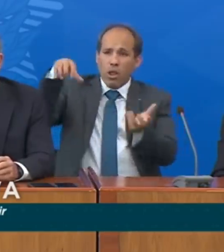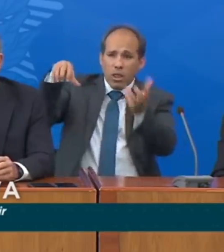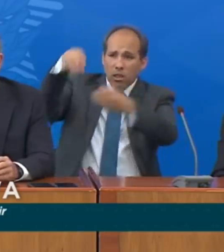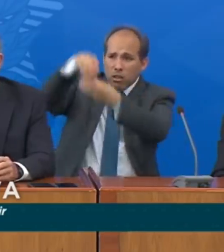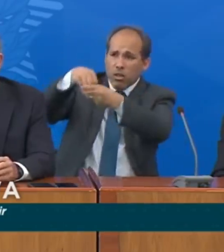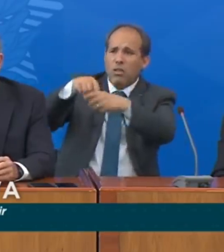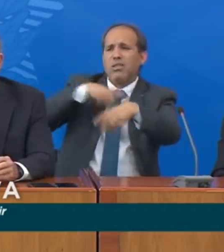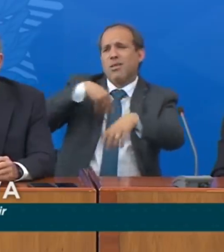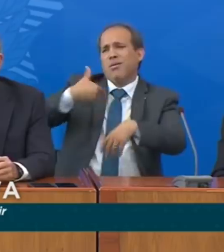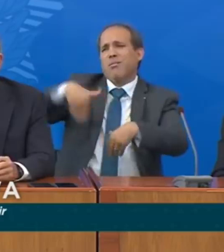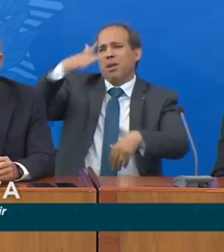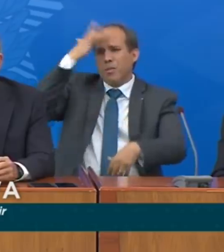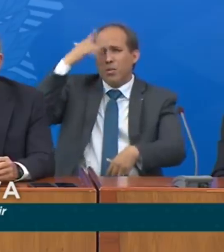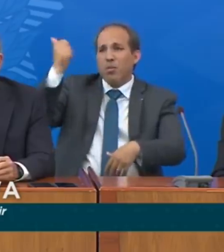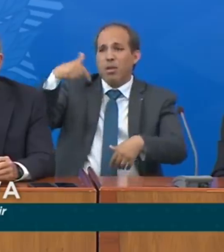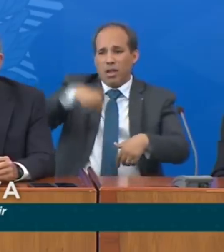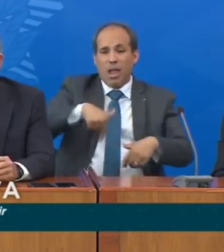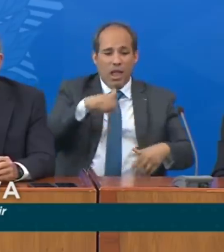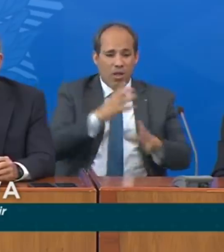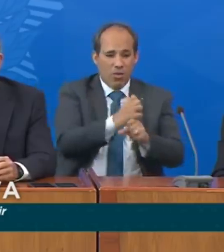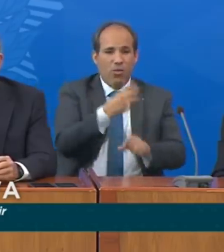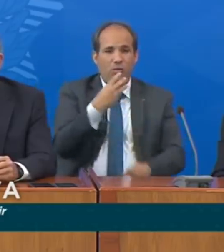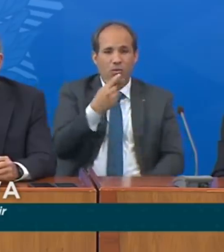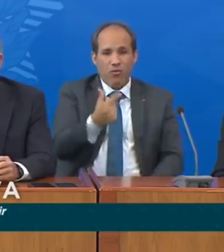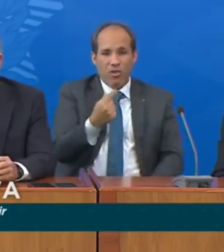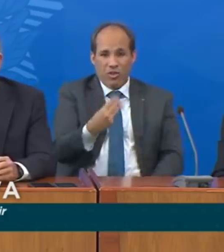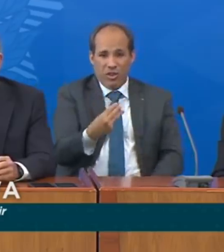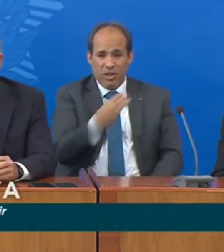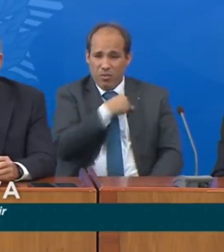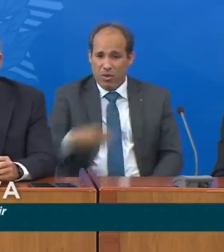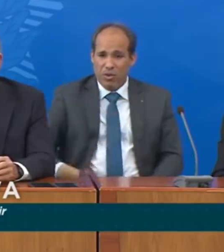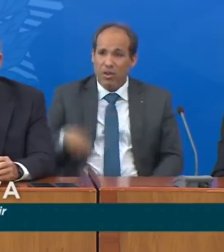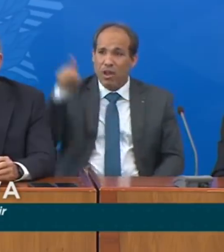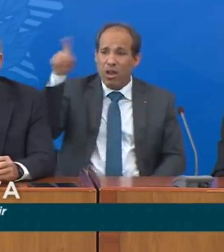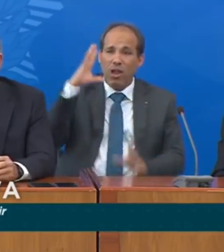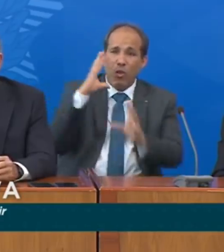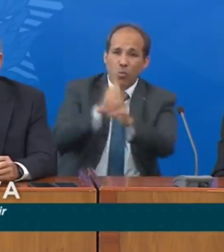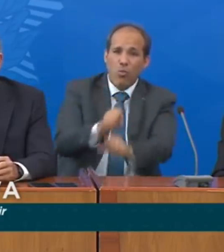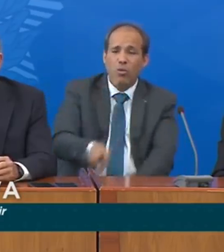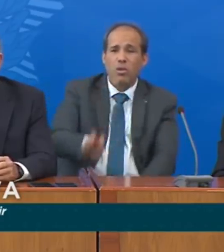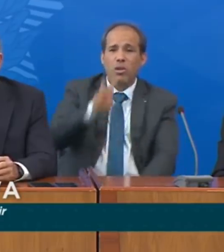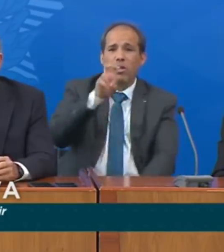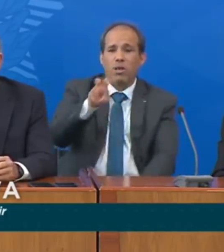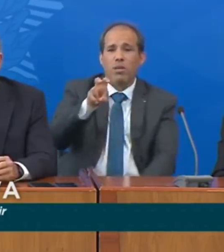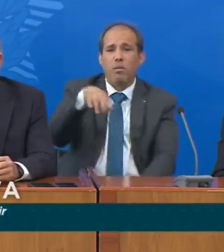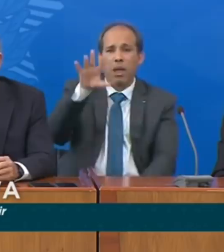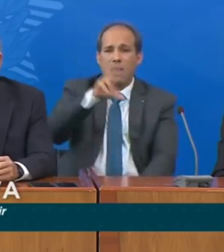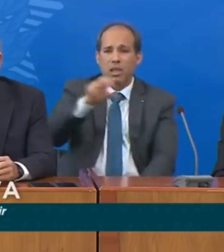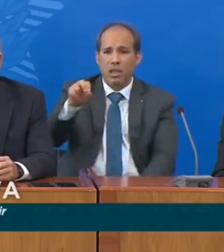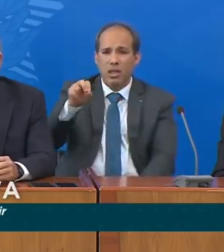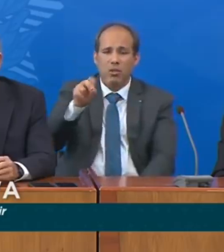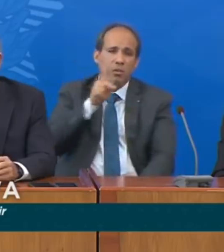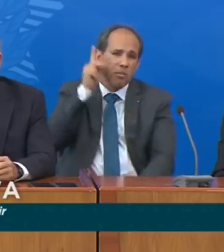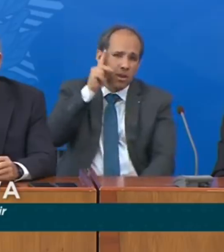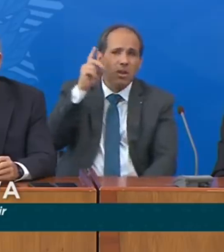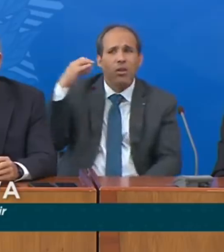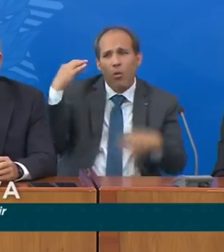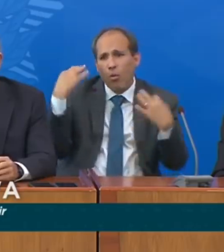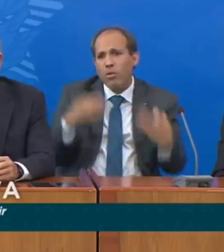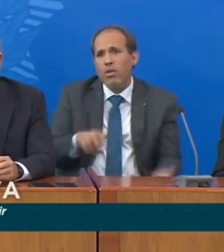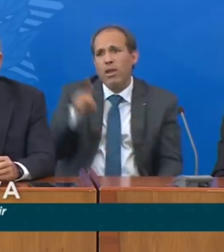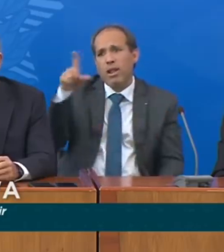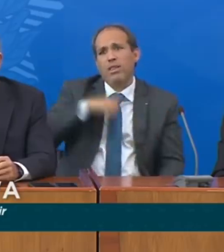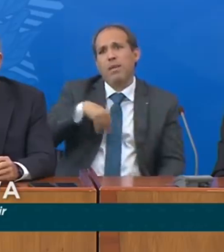do que no nosso meio. Aqui temos 23 ministros, lá são 594 parlamentares. É natural que lá tenham